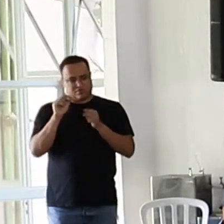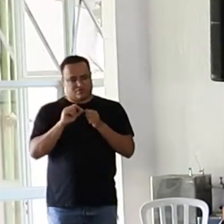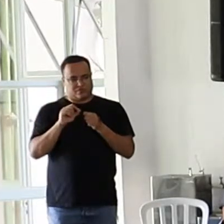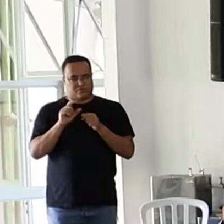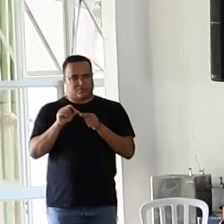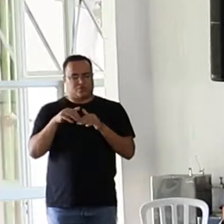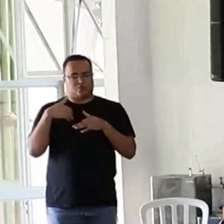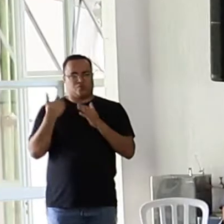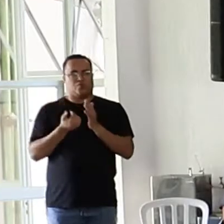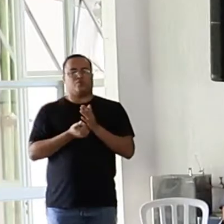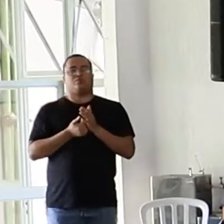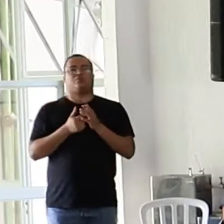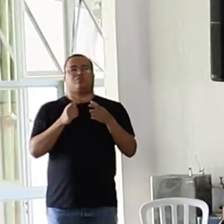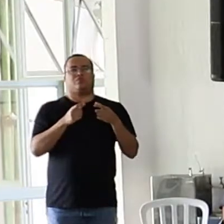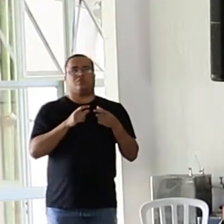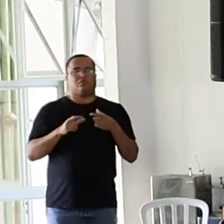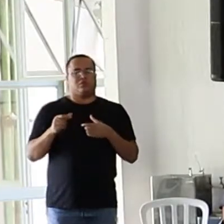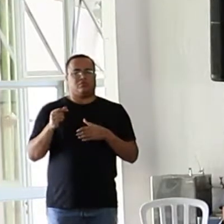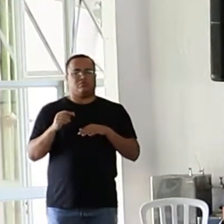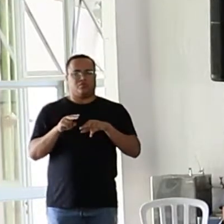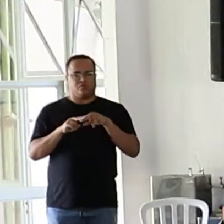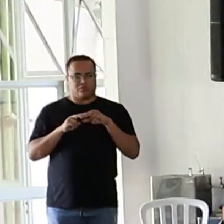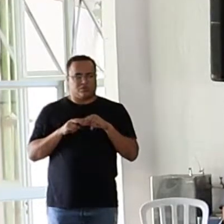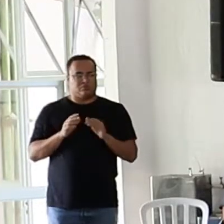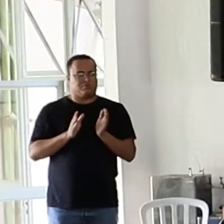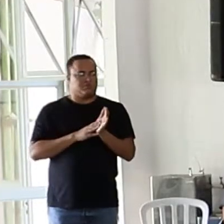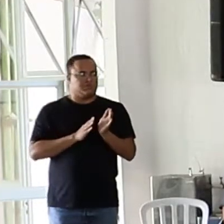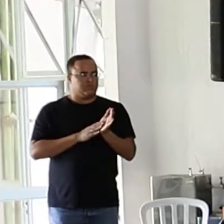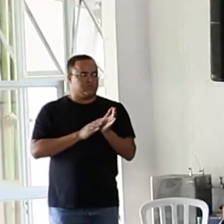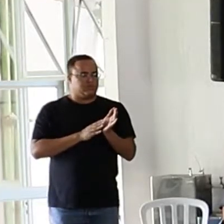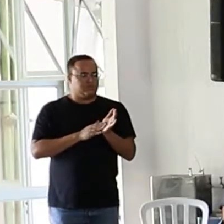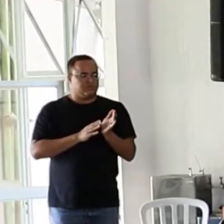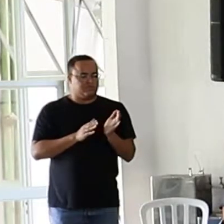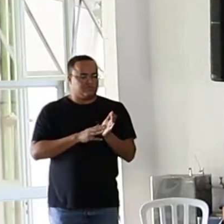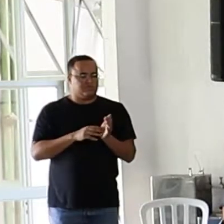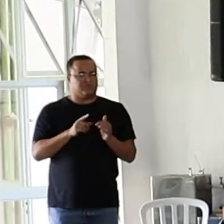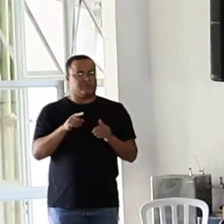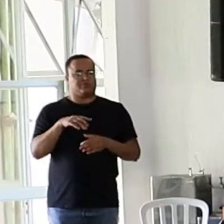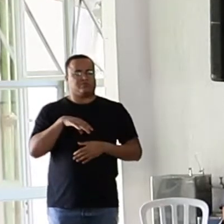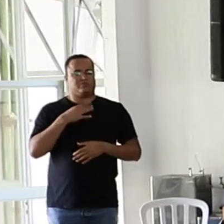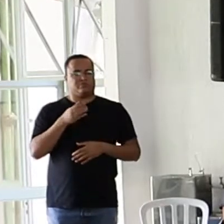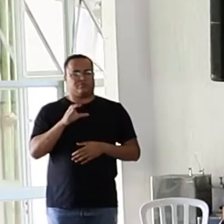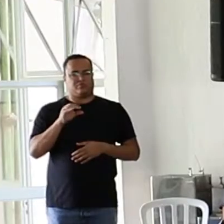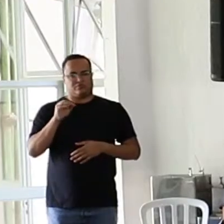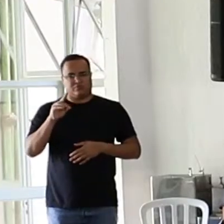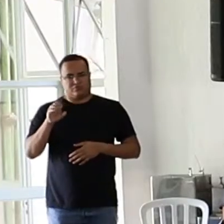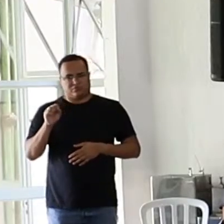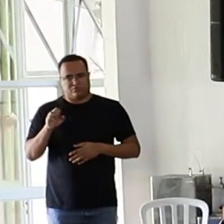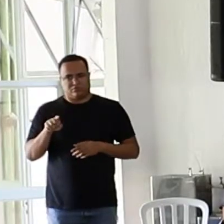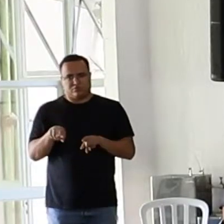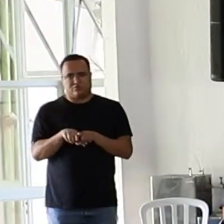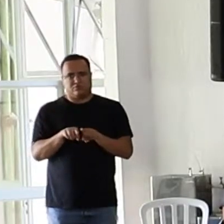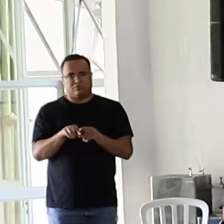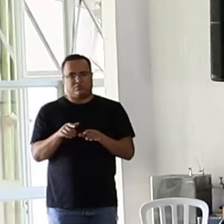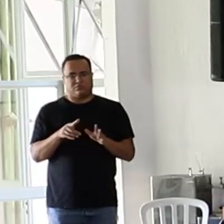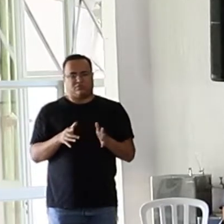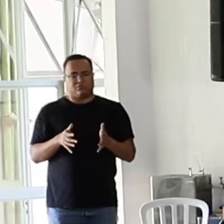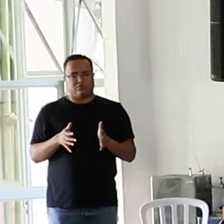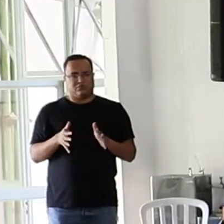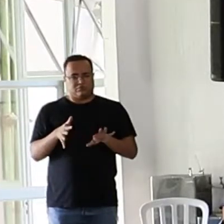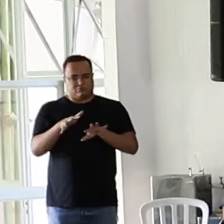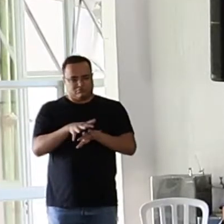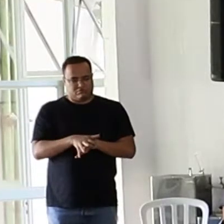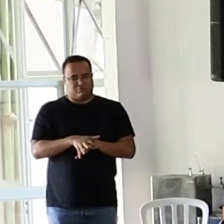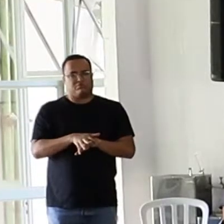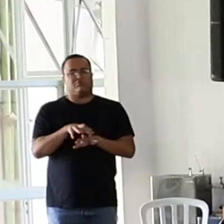expandir em todas as regiões o presidente Parabéns pela sua liderança Parabéns pela ousadia do codesi pela capacidade integradora que